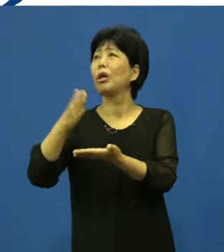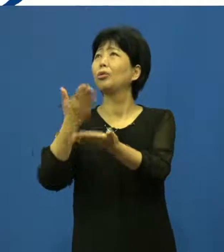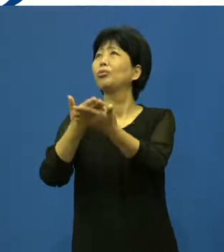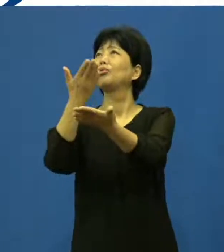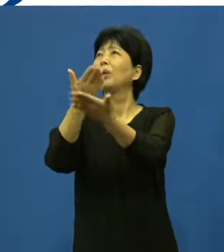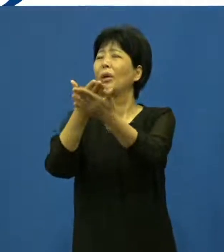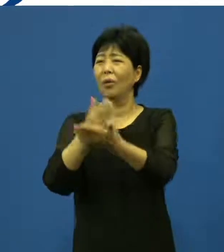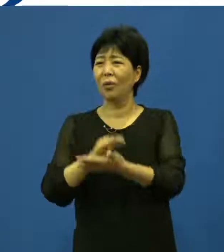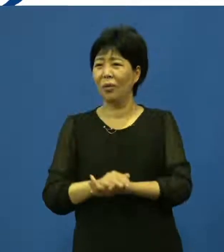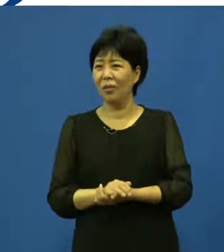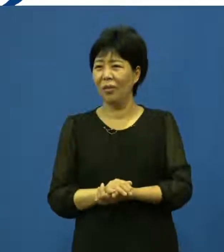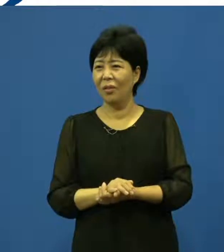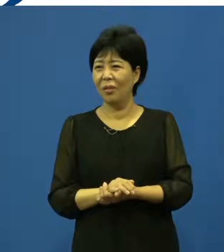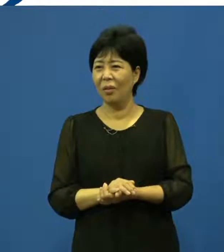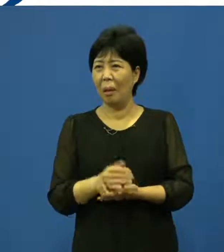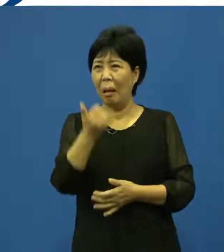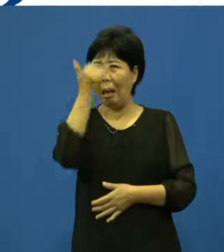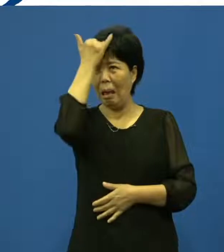불효막심한 자식이에요.